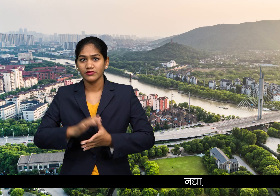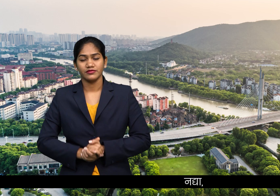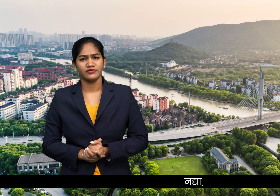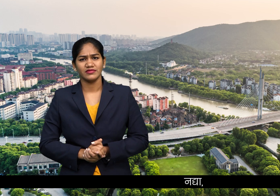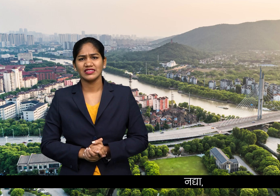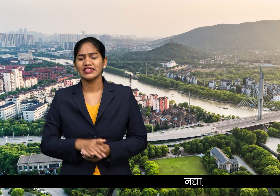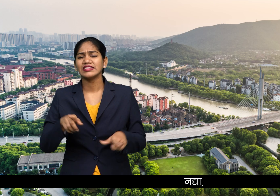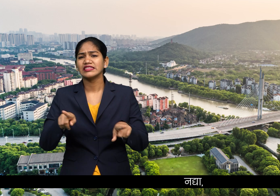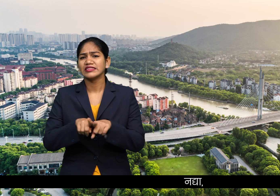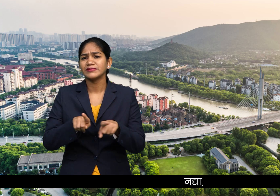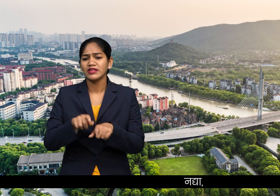नद्या,